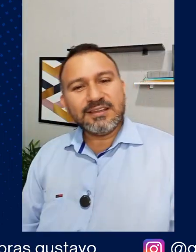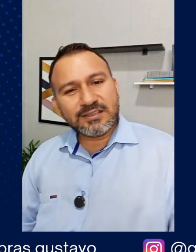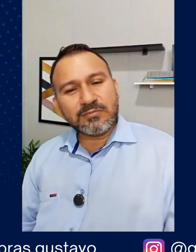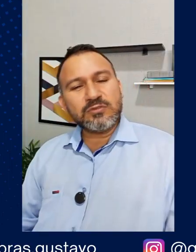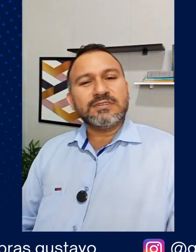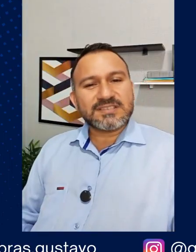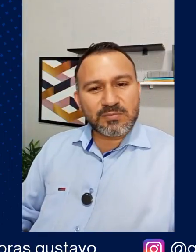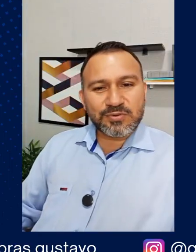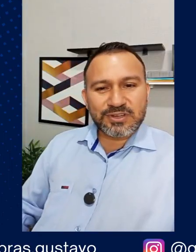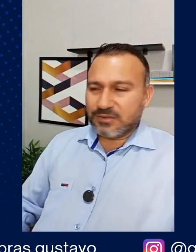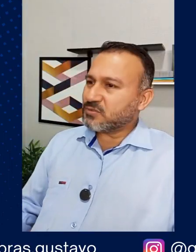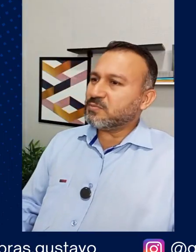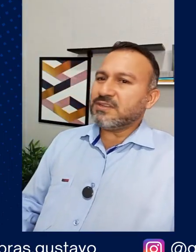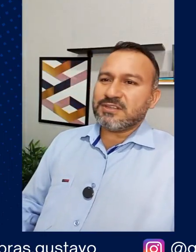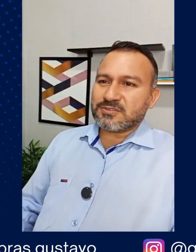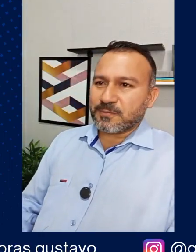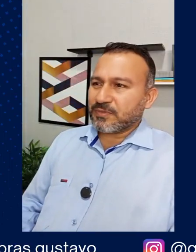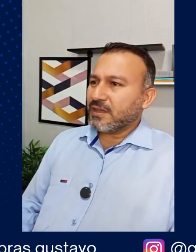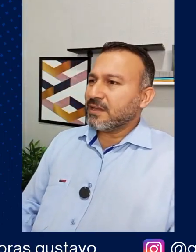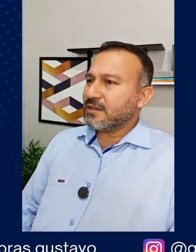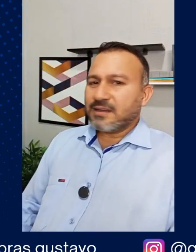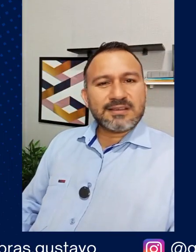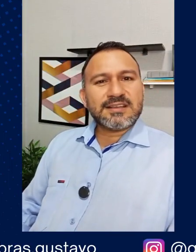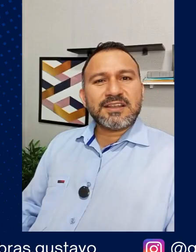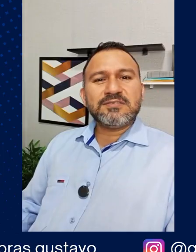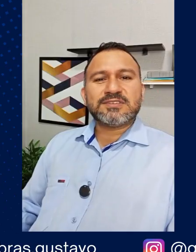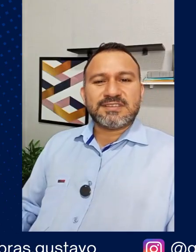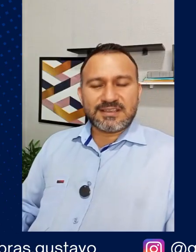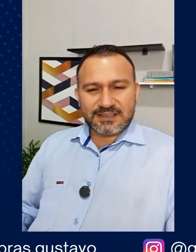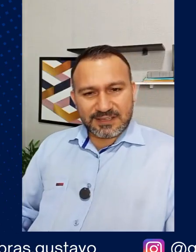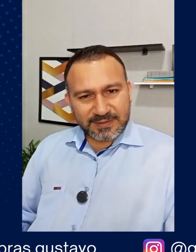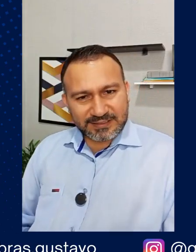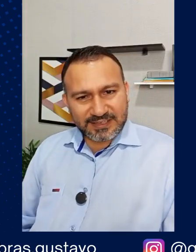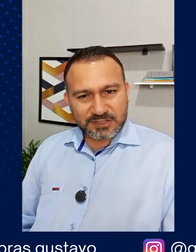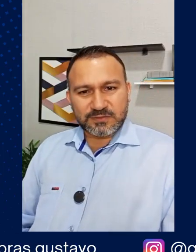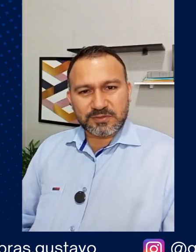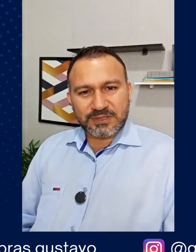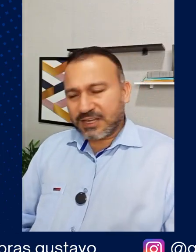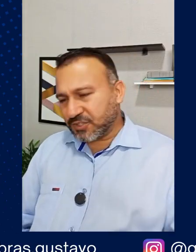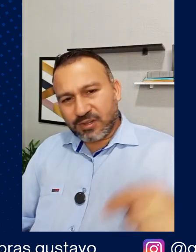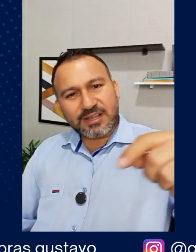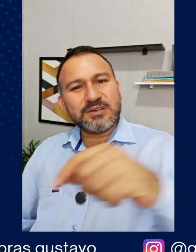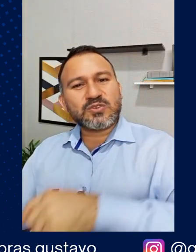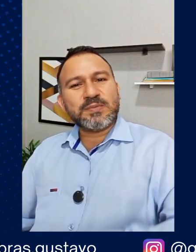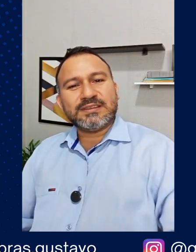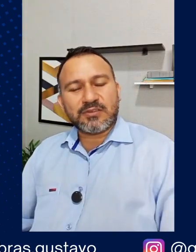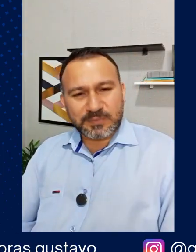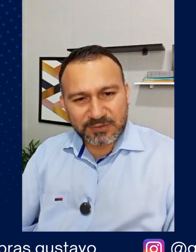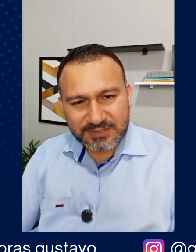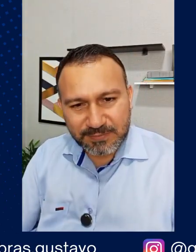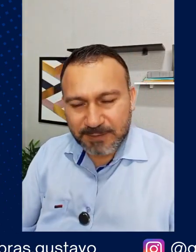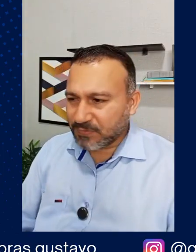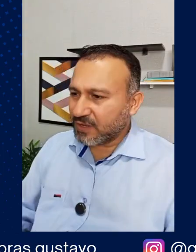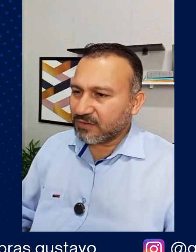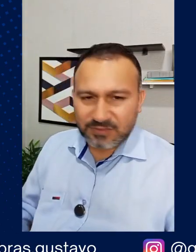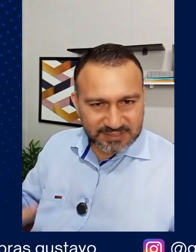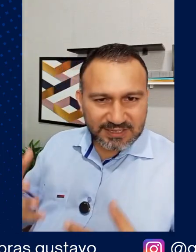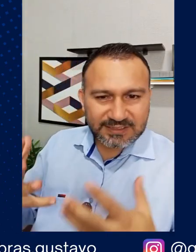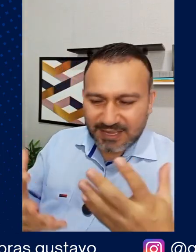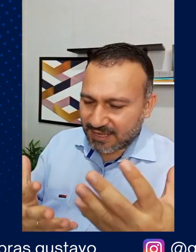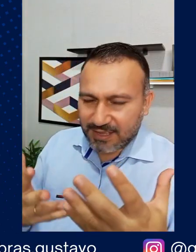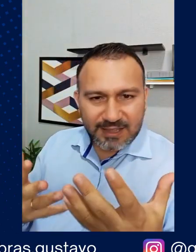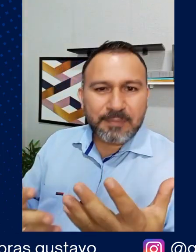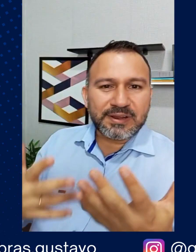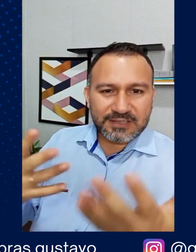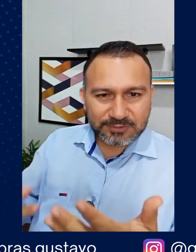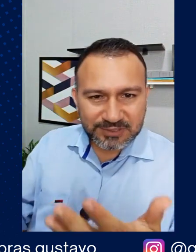correta? Então vamos conversar um pouquinho sobre isso. Será que você também tem essa dificuldade? Coloca aqui nos comentários para eu saber. Você